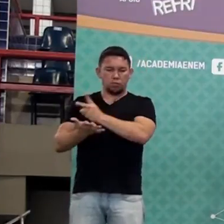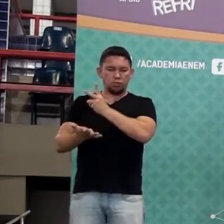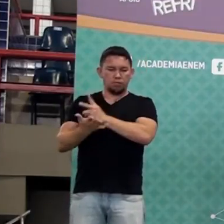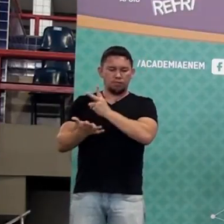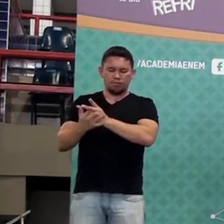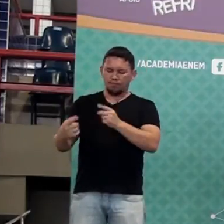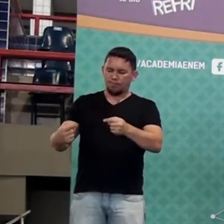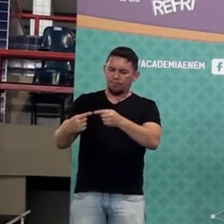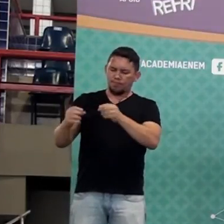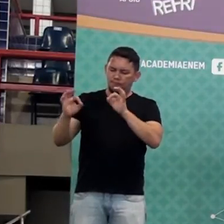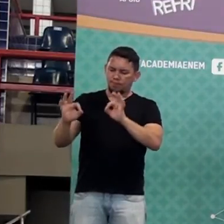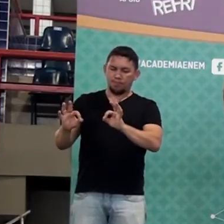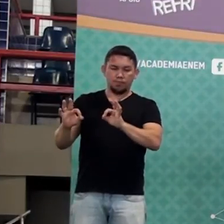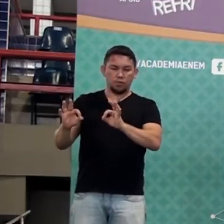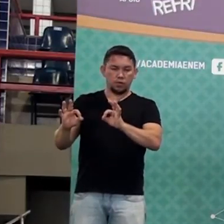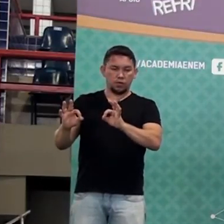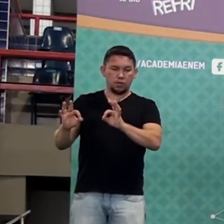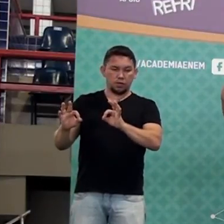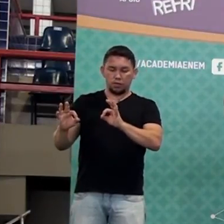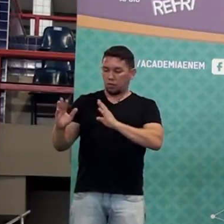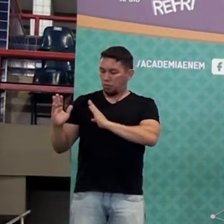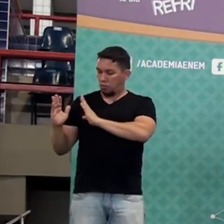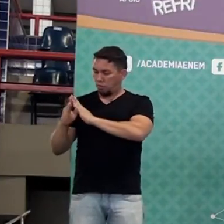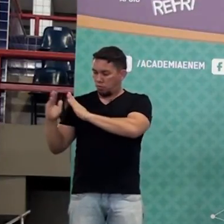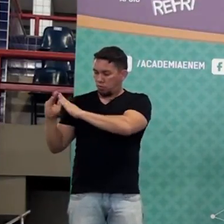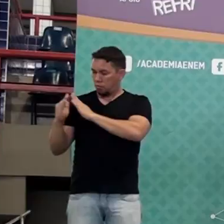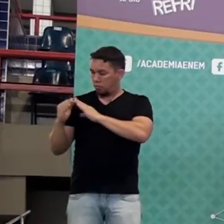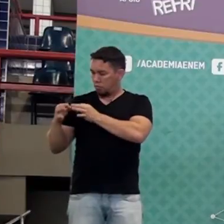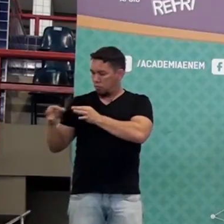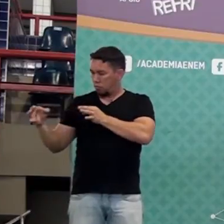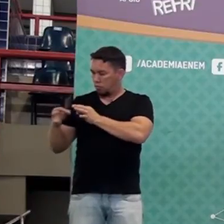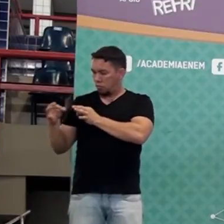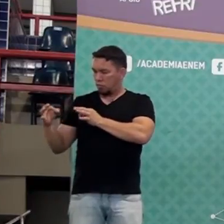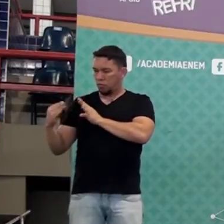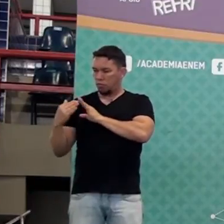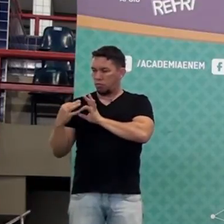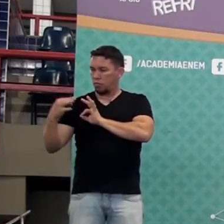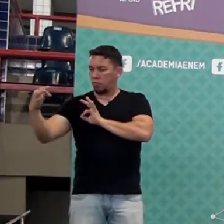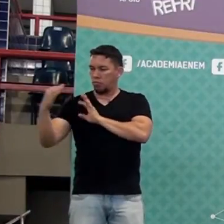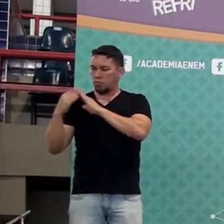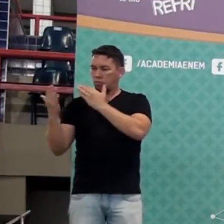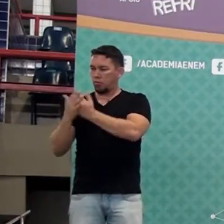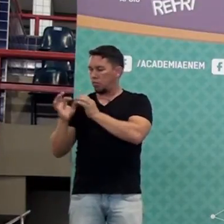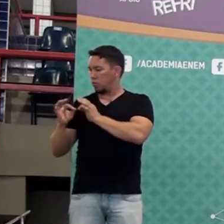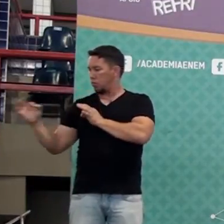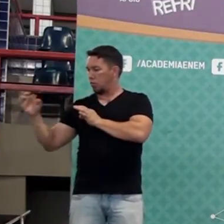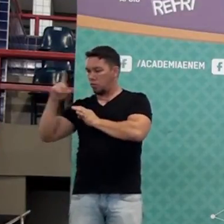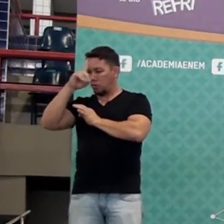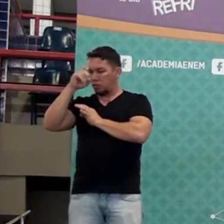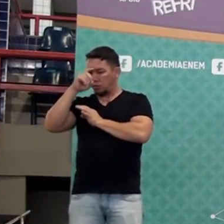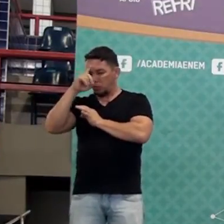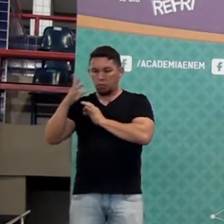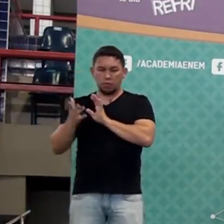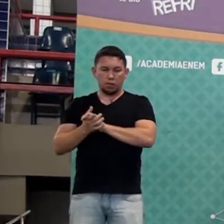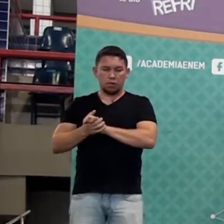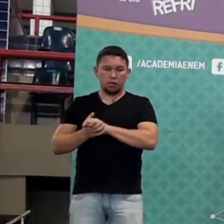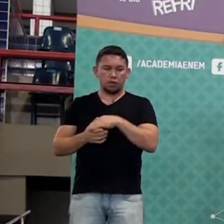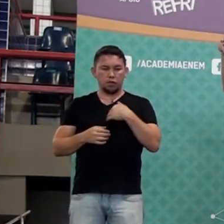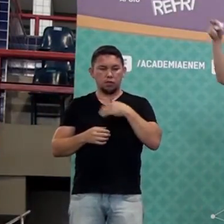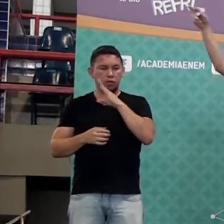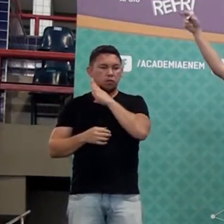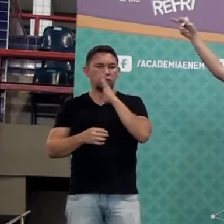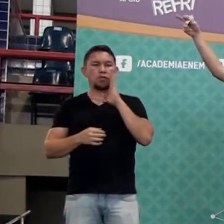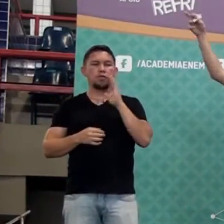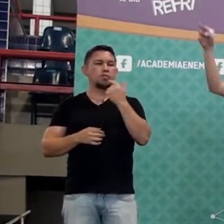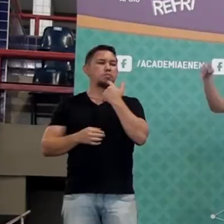formato original da cidade, manteve as casas com a mesma distância de escola, de hospital. Ah, eu gosto de beber cachaça no